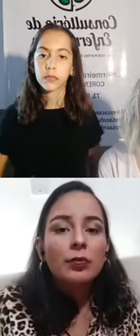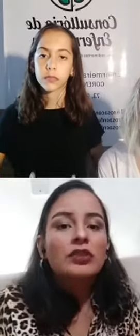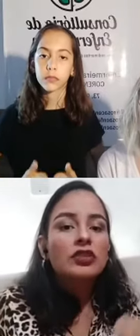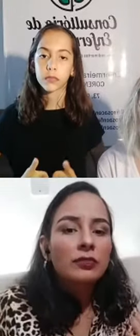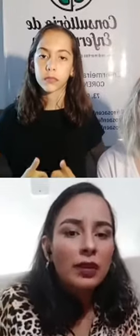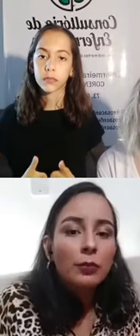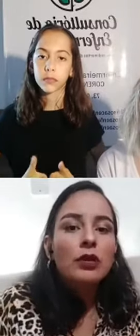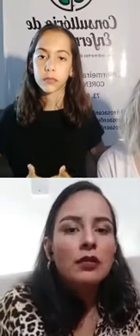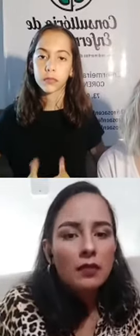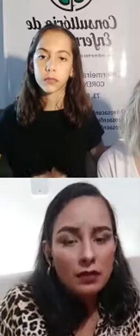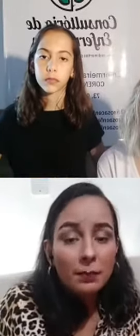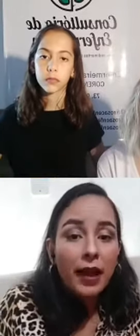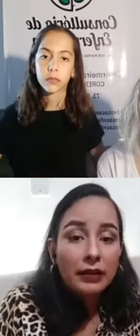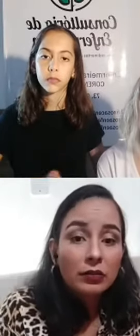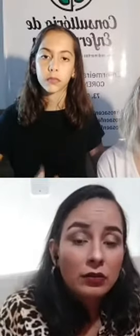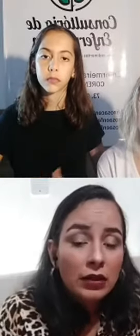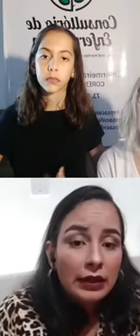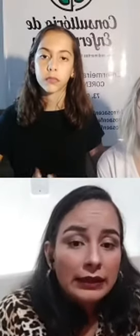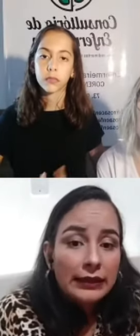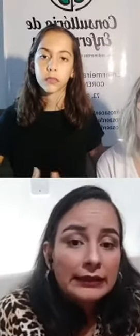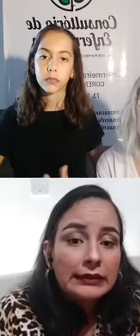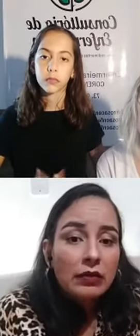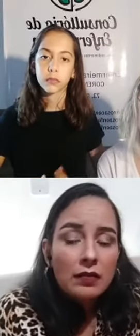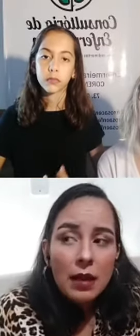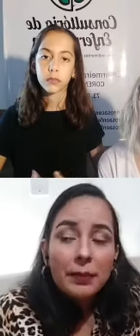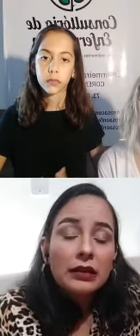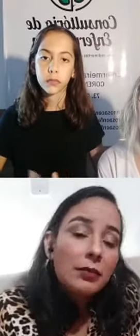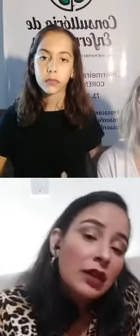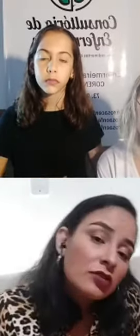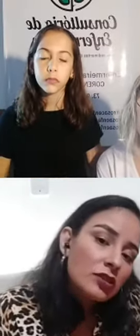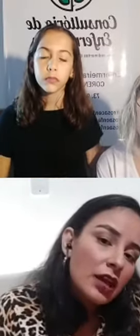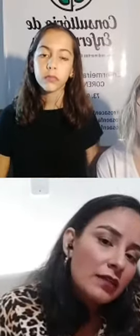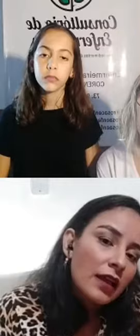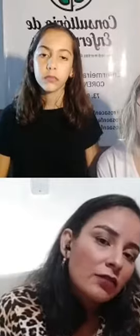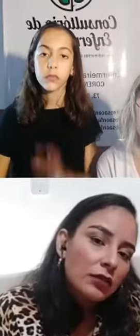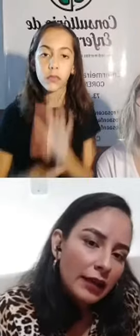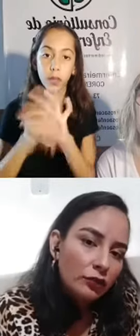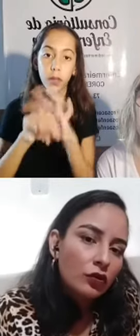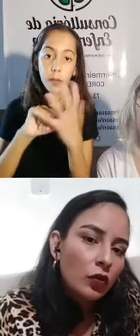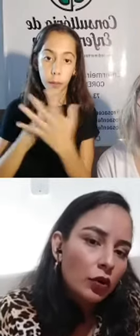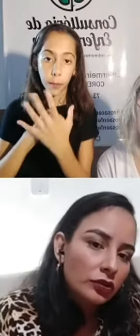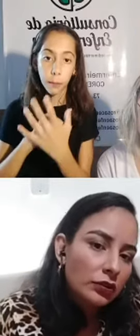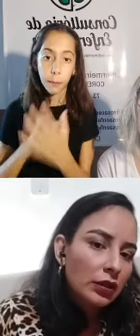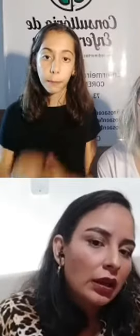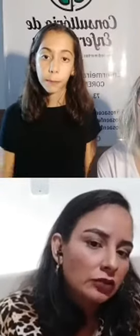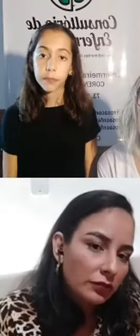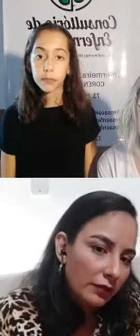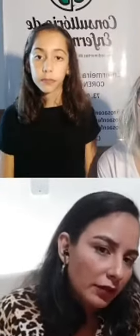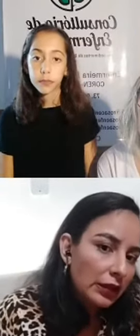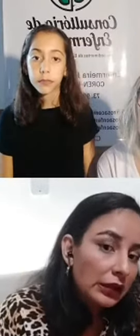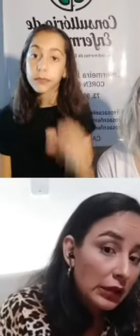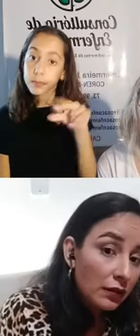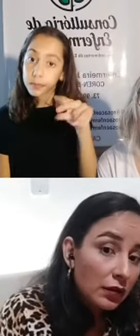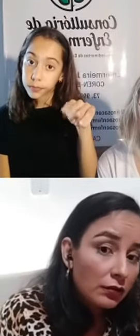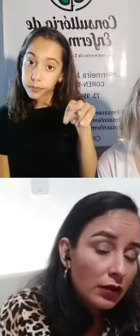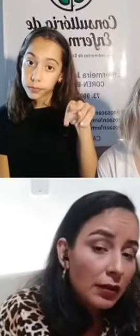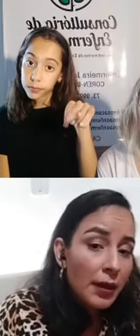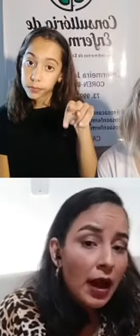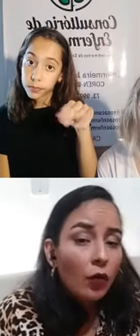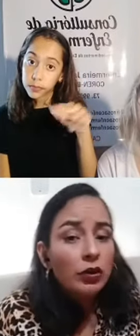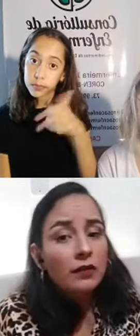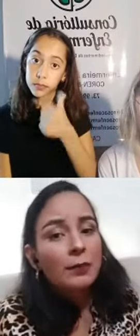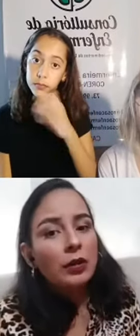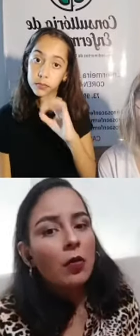anos para a gente ver mudanças e impactos. Né? Então, assim, a pandemia, esse resultado de hoje, a gente vai ver daqui a 10 anos, né?